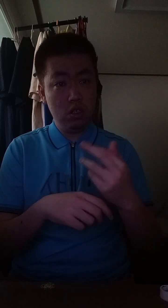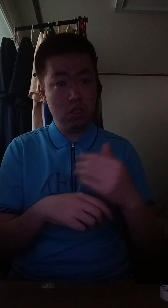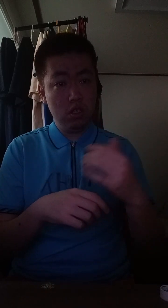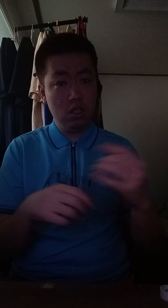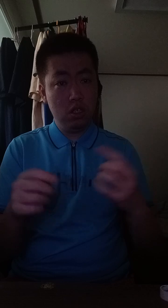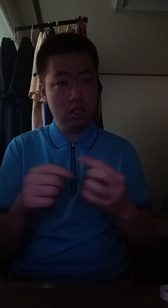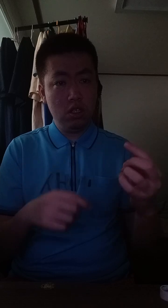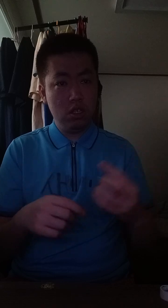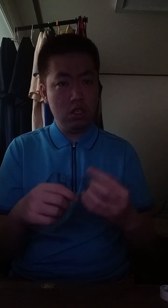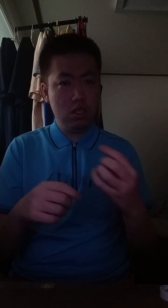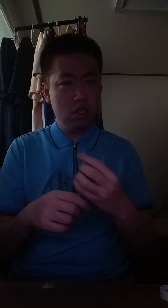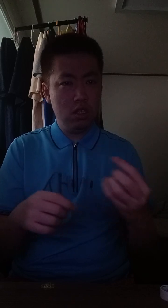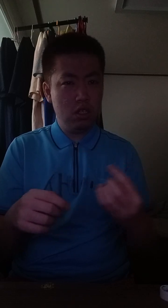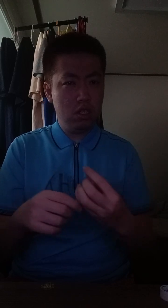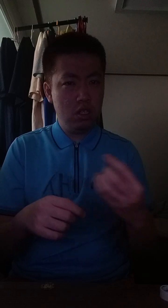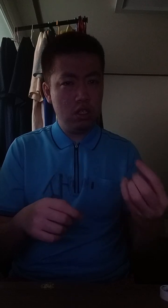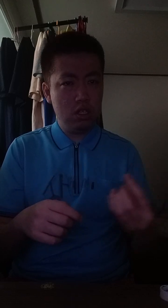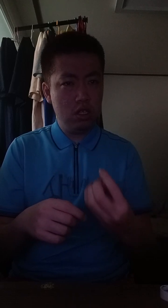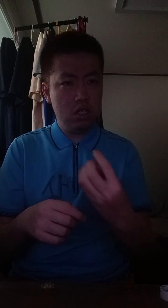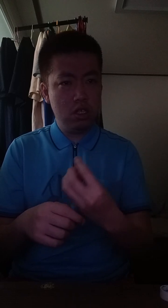오늘 내일 모레 불빛